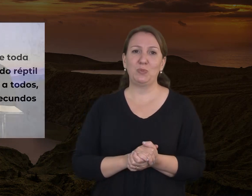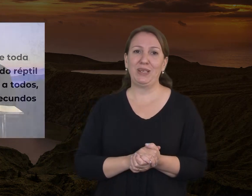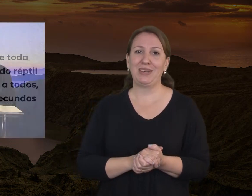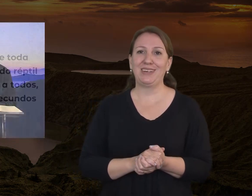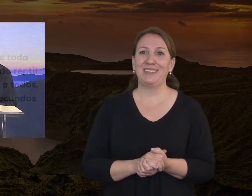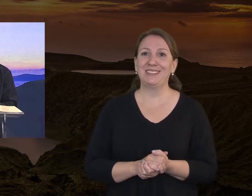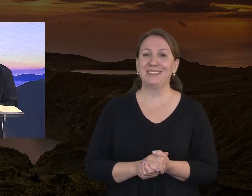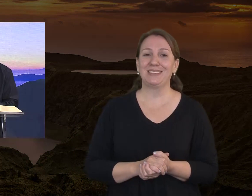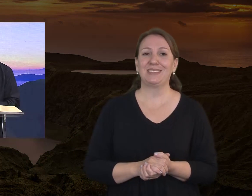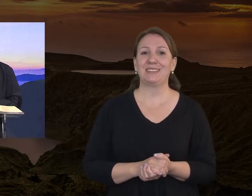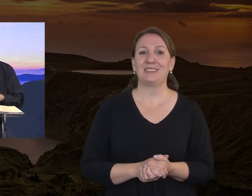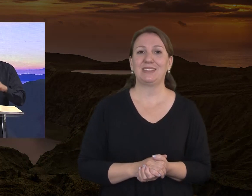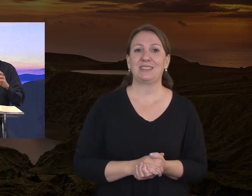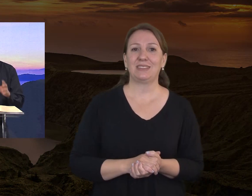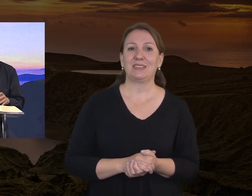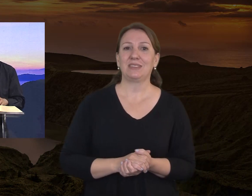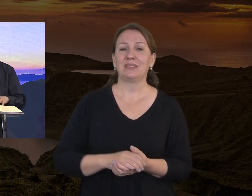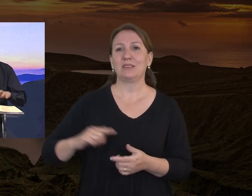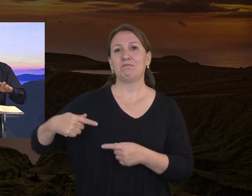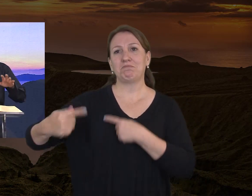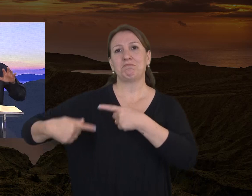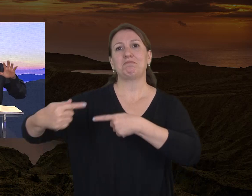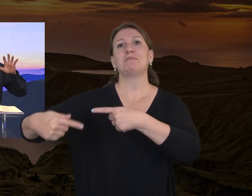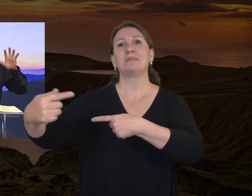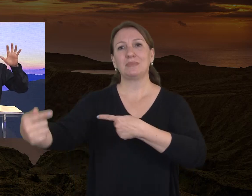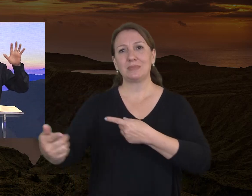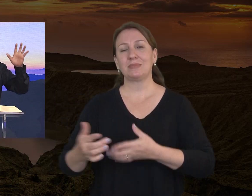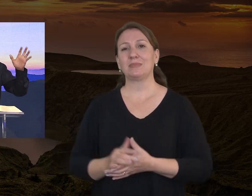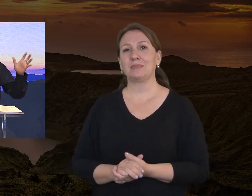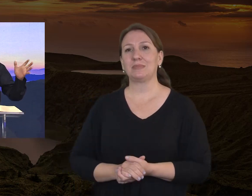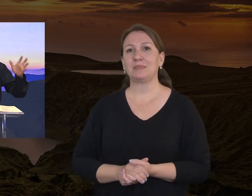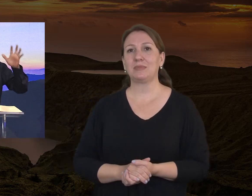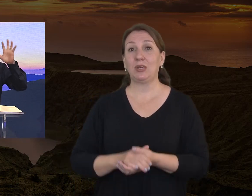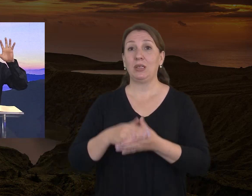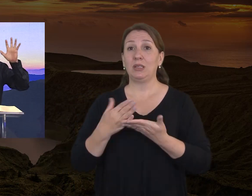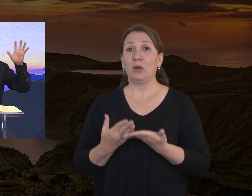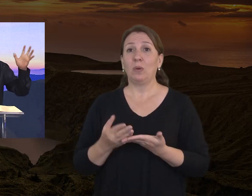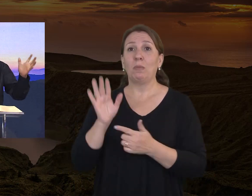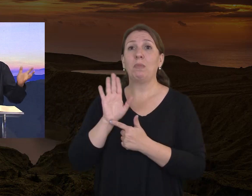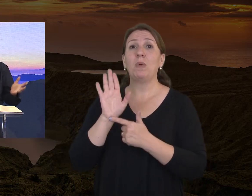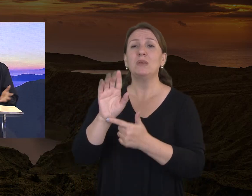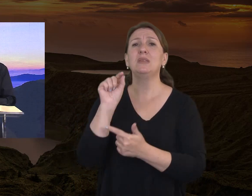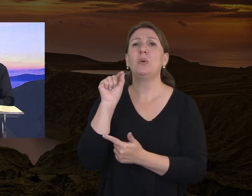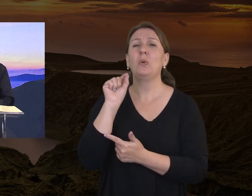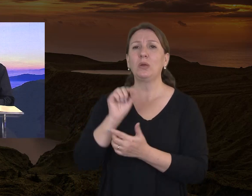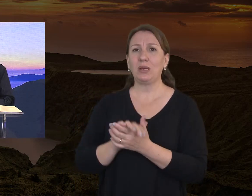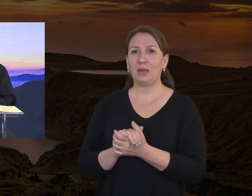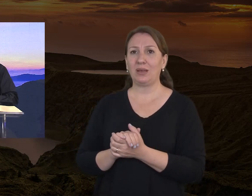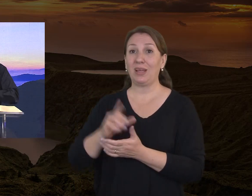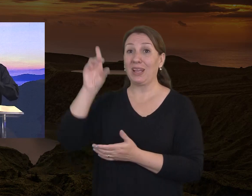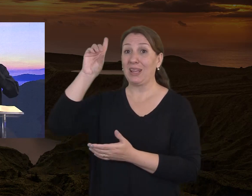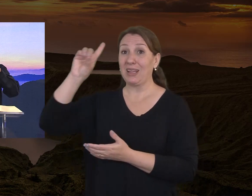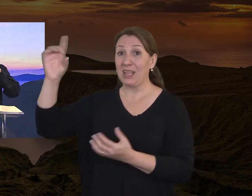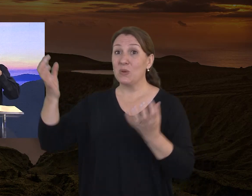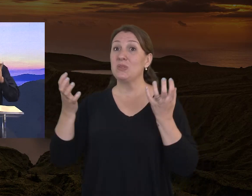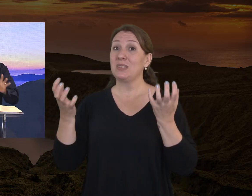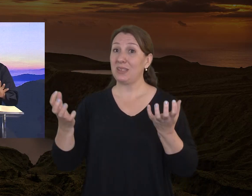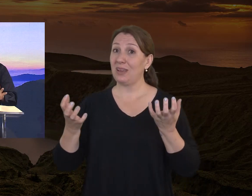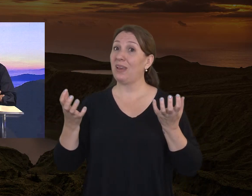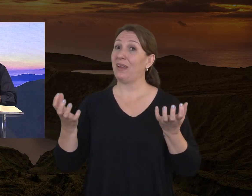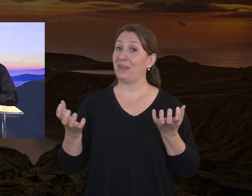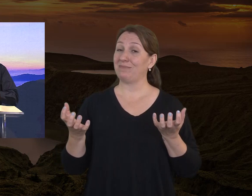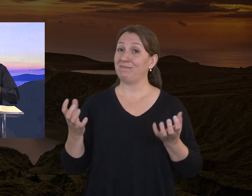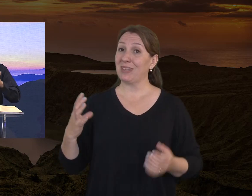né? Eles saíram. Isso quer dizer o quê? A redenção, Deus quer redimir não só o